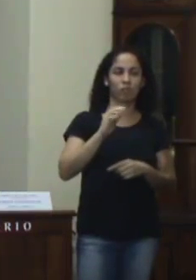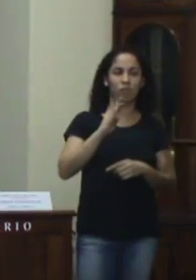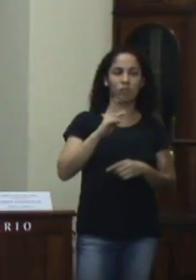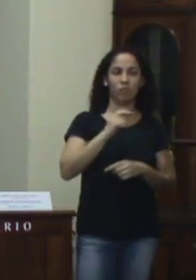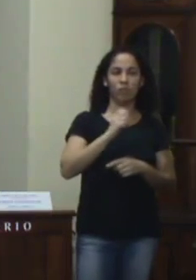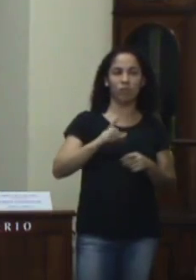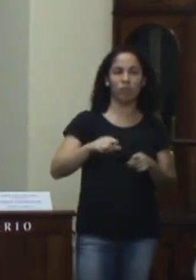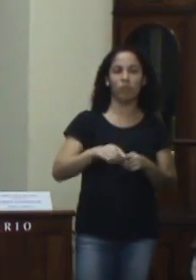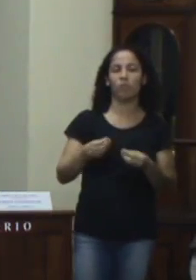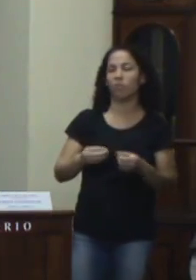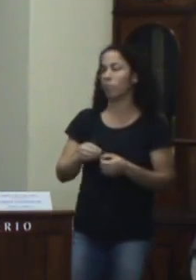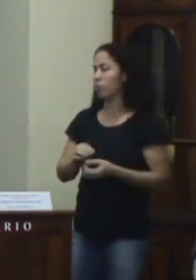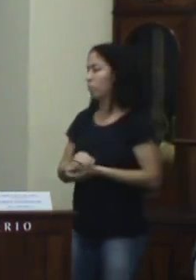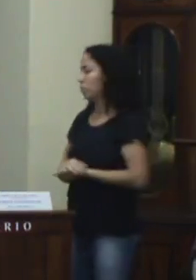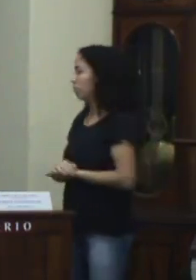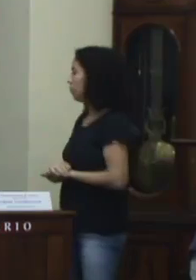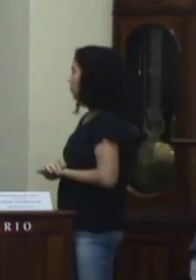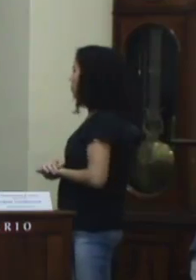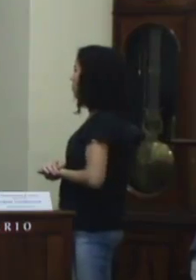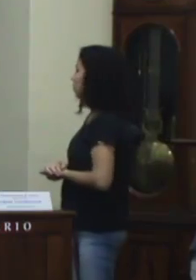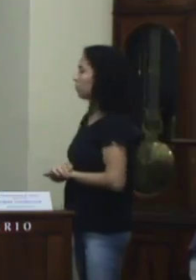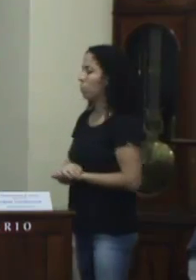Michelle Cabral.